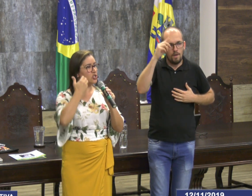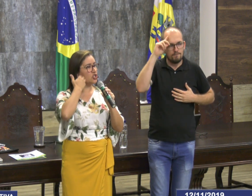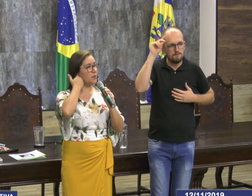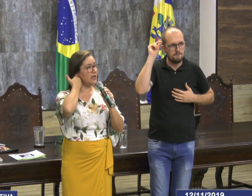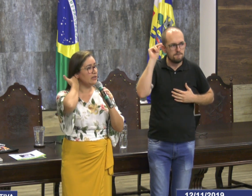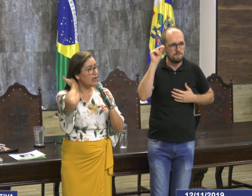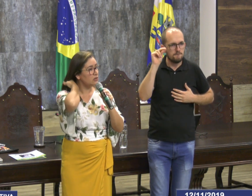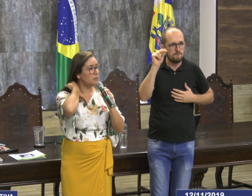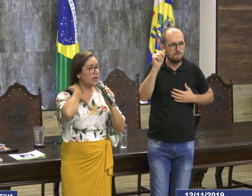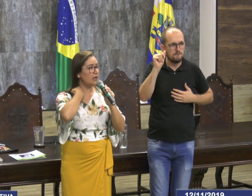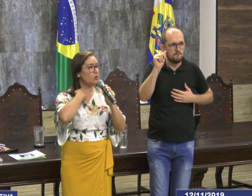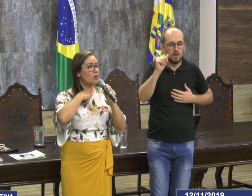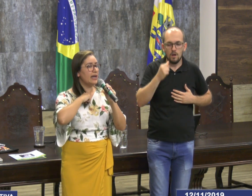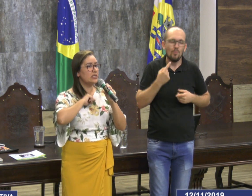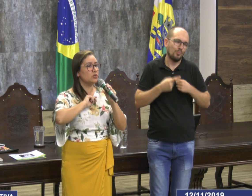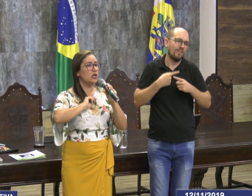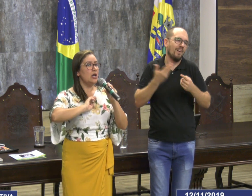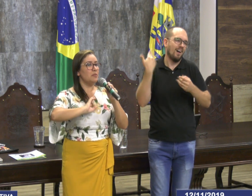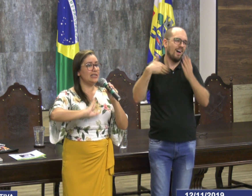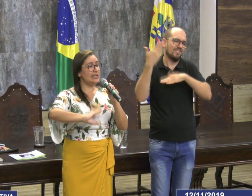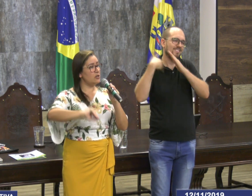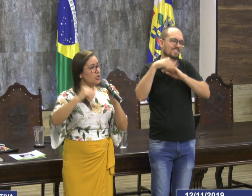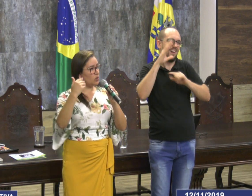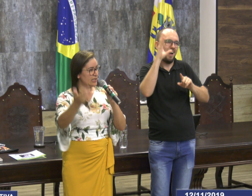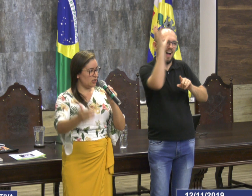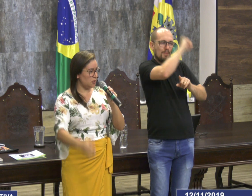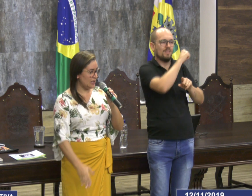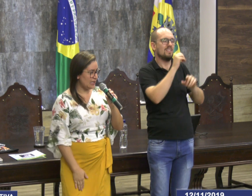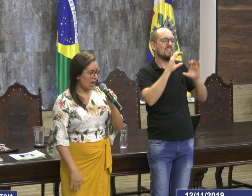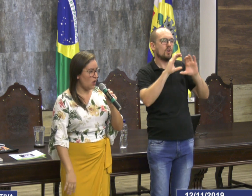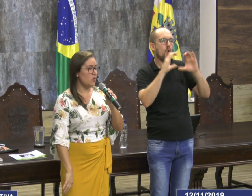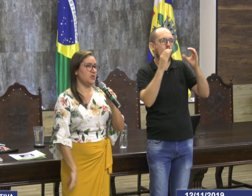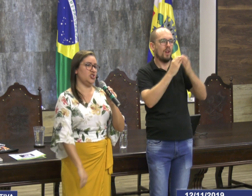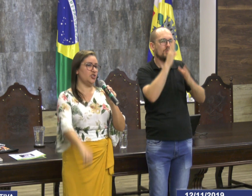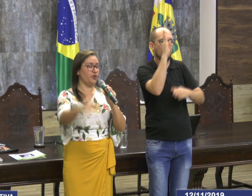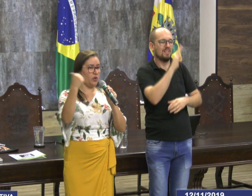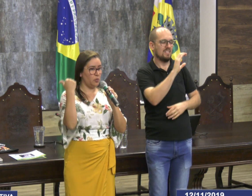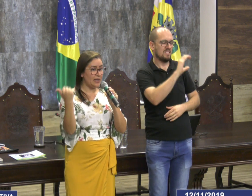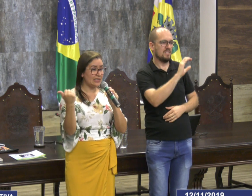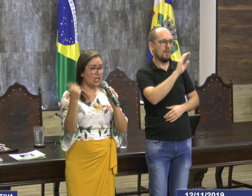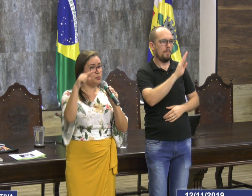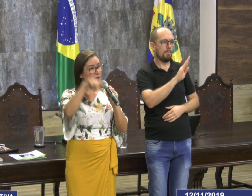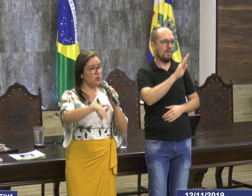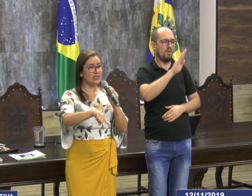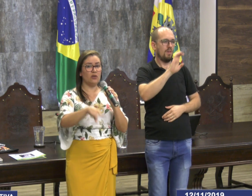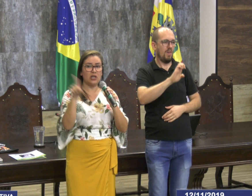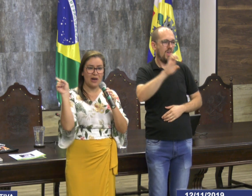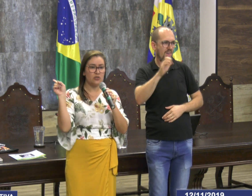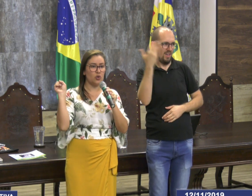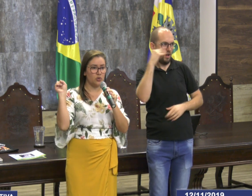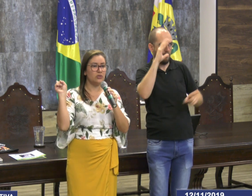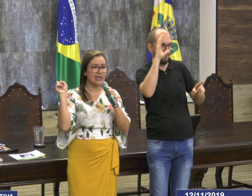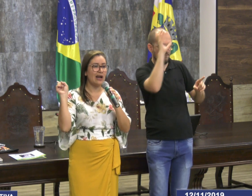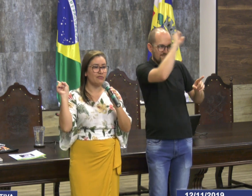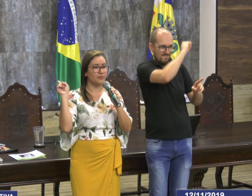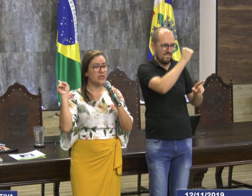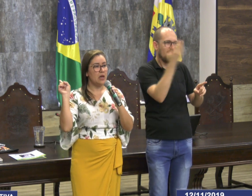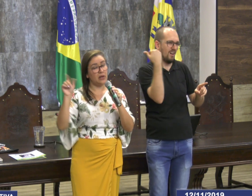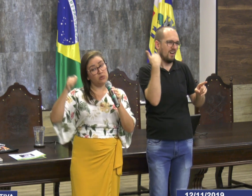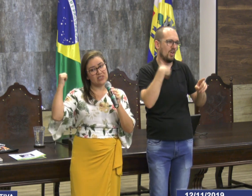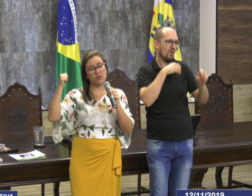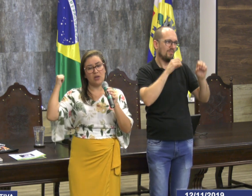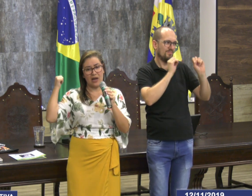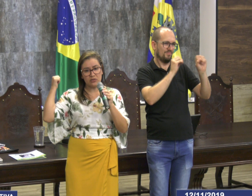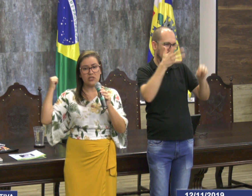algo que a gente aprendeu também no Congresso Brasileiro de Educação Especial, que a gente foi o ano passado, para mostrar o trabalho sobre o Gustavo,